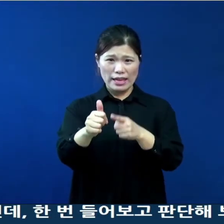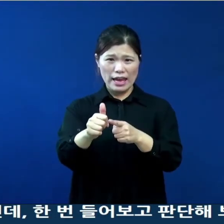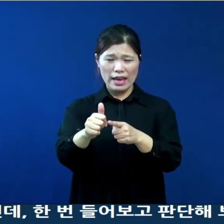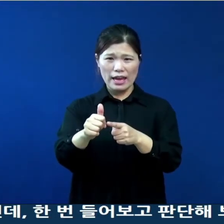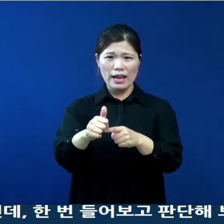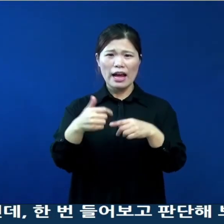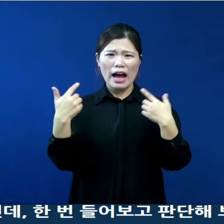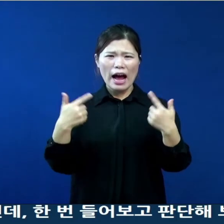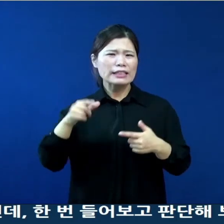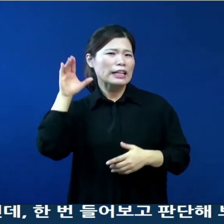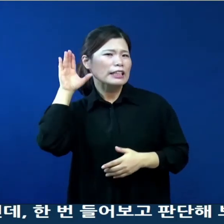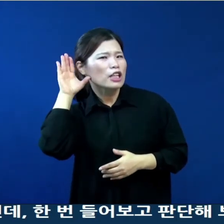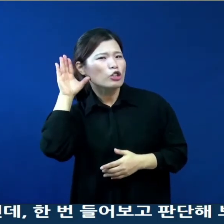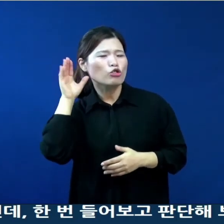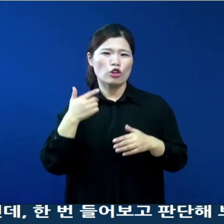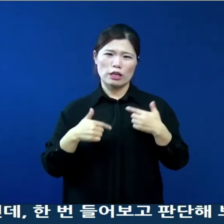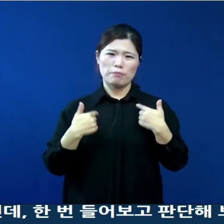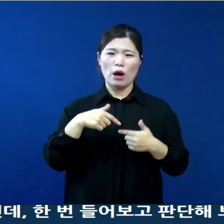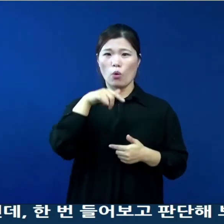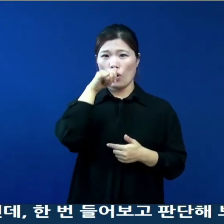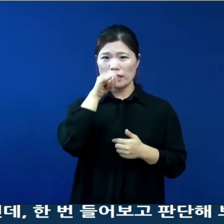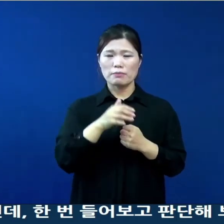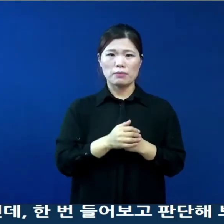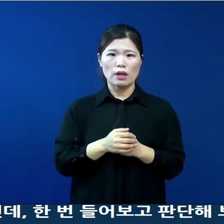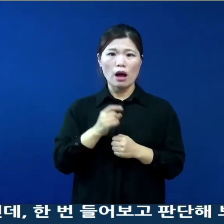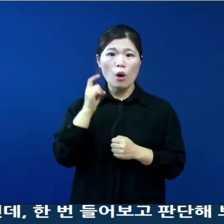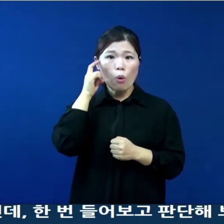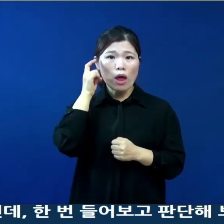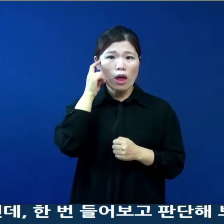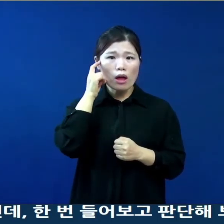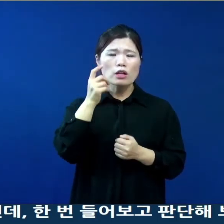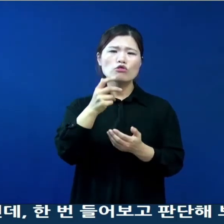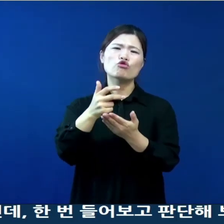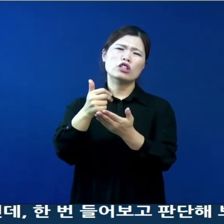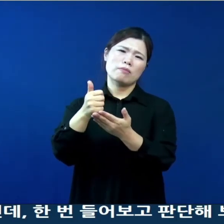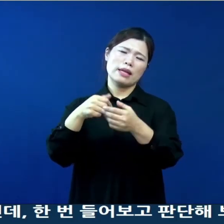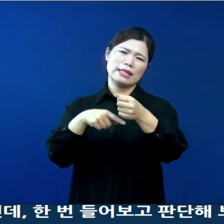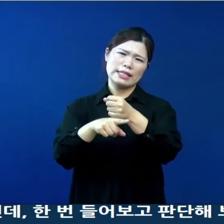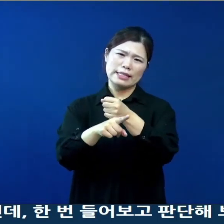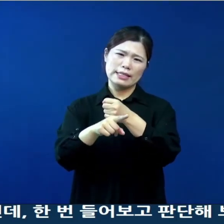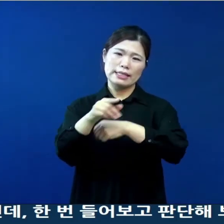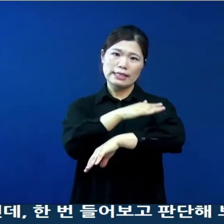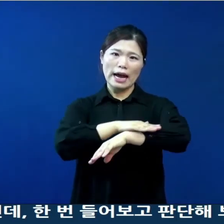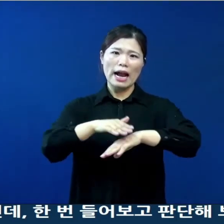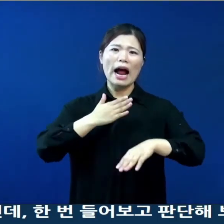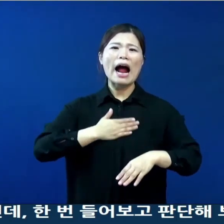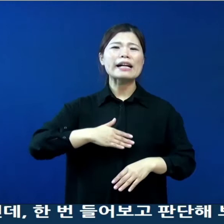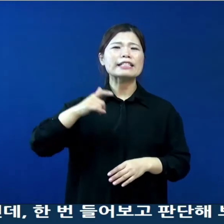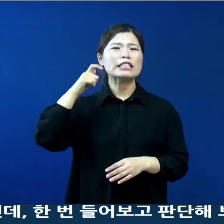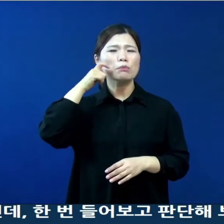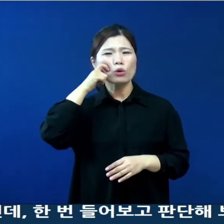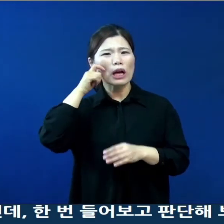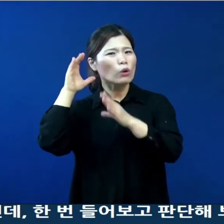들려주시기를 기뻐하시는 분이십니다. 왜 그런데 우리는 주의 뜻을 알지 못하고 잘 듣지 못하는 걸까요?